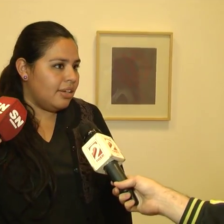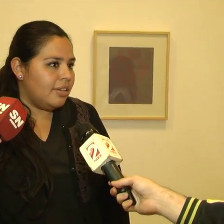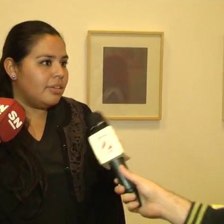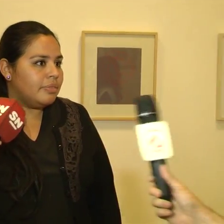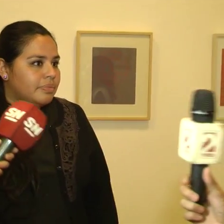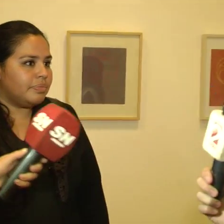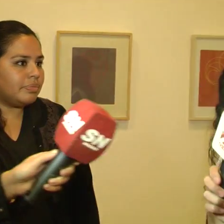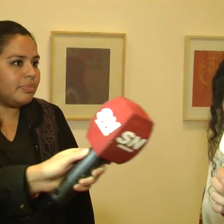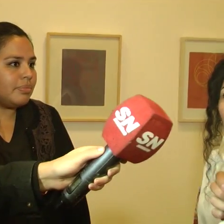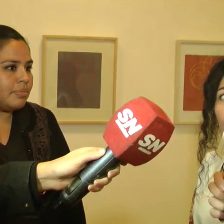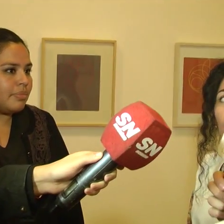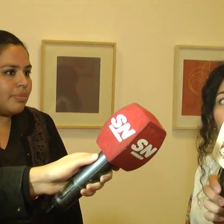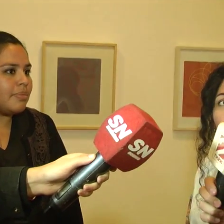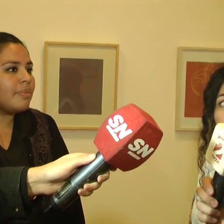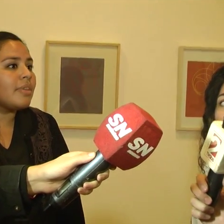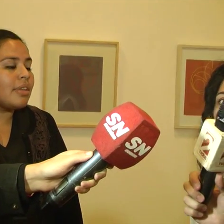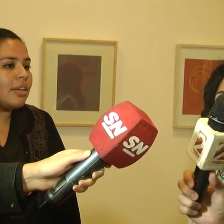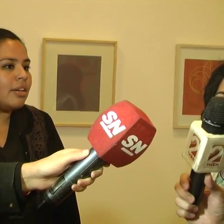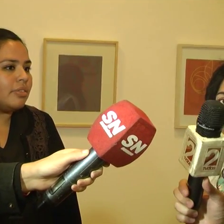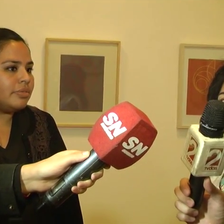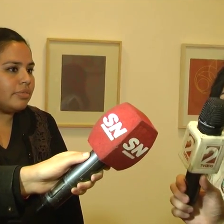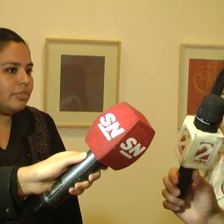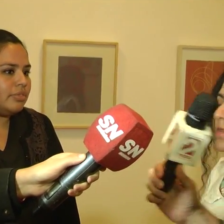¿Cómo es hasta ahora la respuesta? ¿Se han acercado? ¿Es positiva?